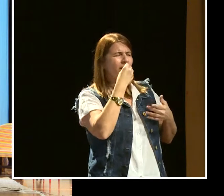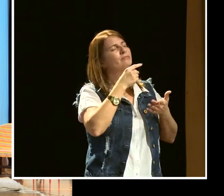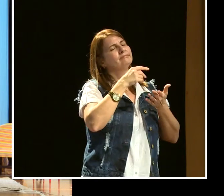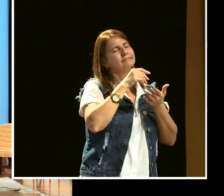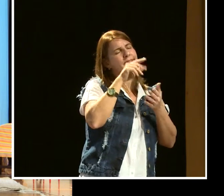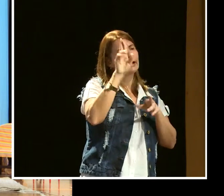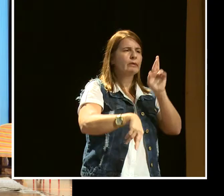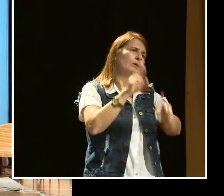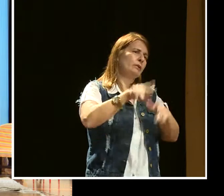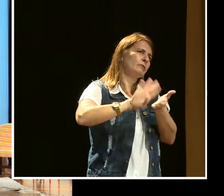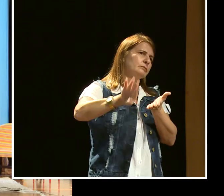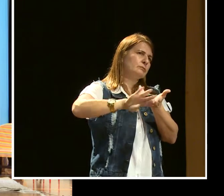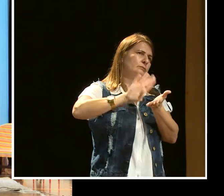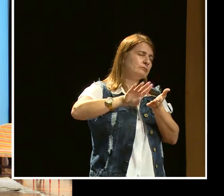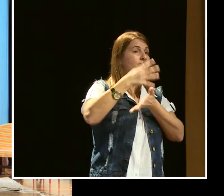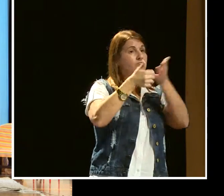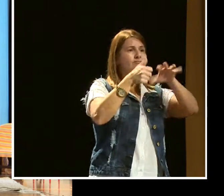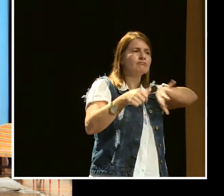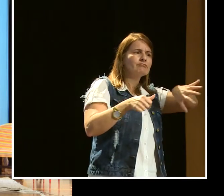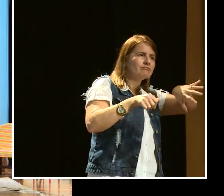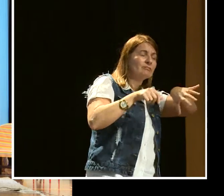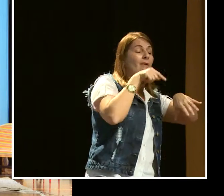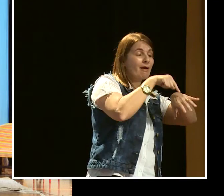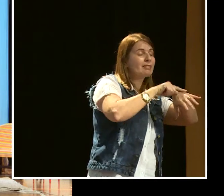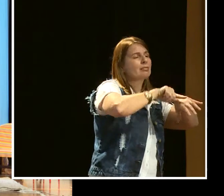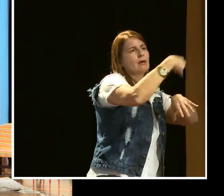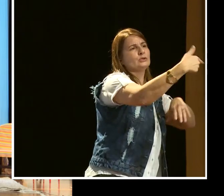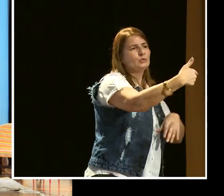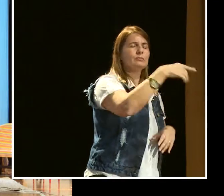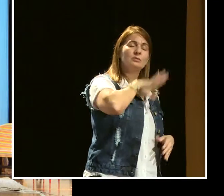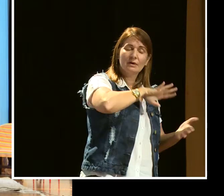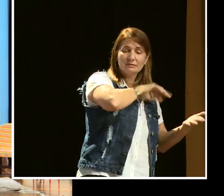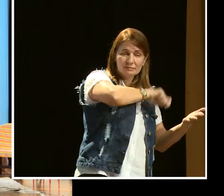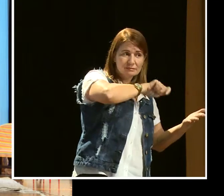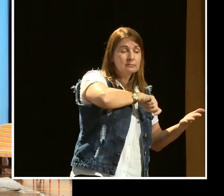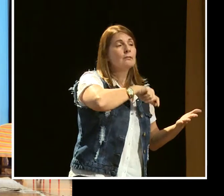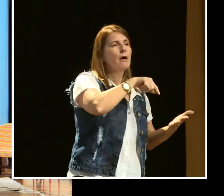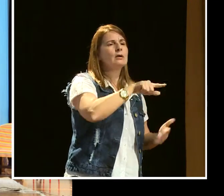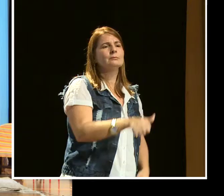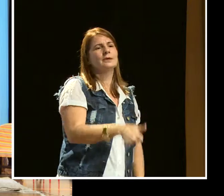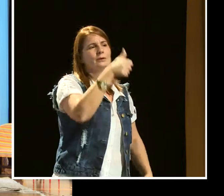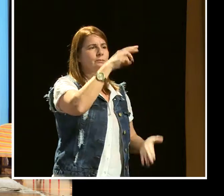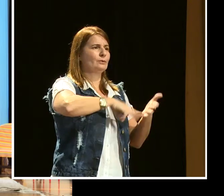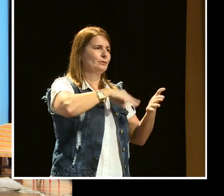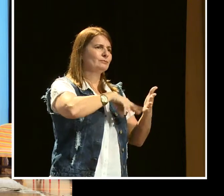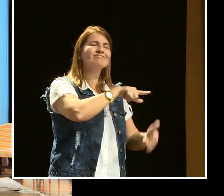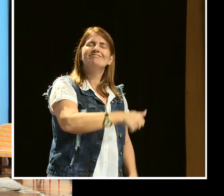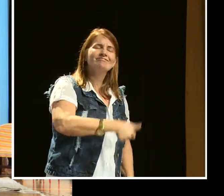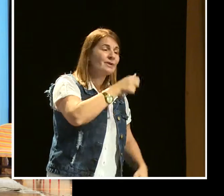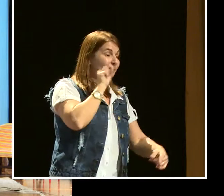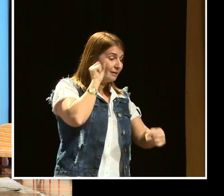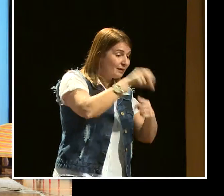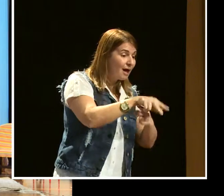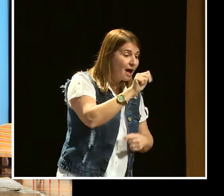E a gente começou a perceber que a gente começou a mudar a metodologia de avaliação de ingresso desses alunos para o curso